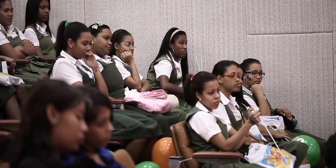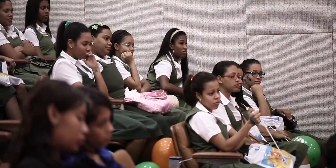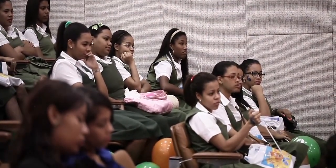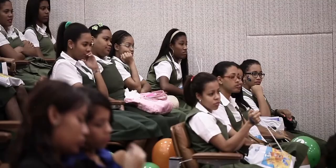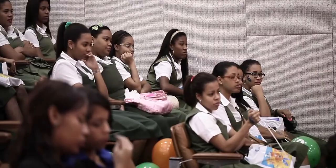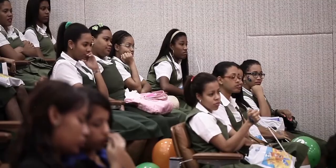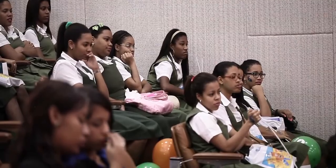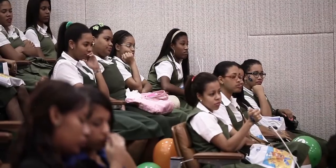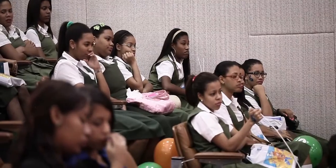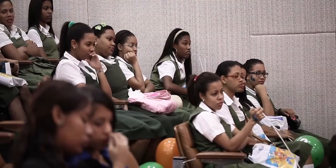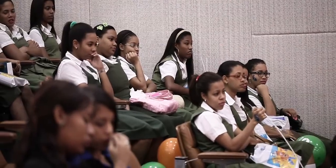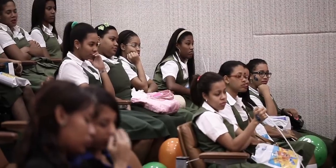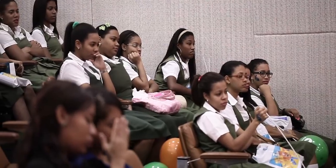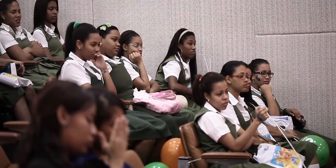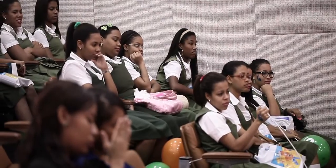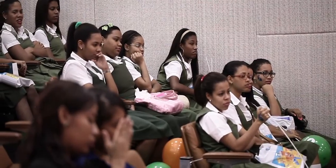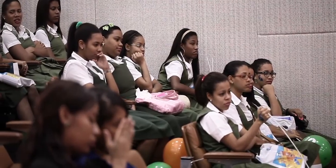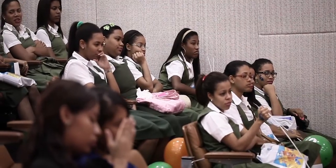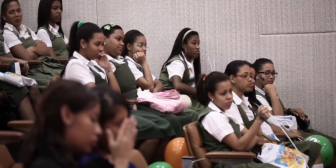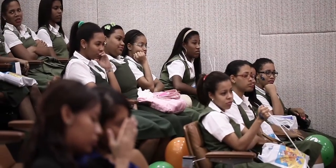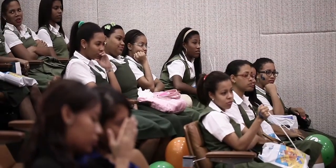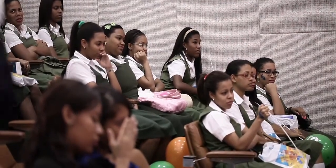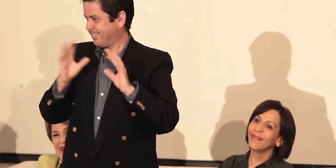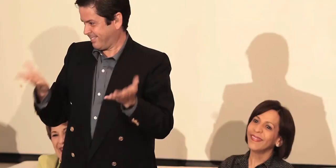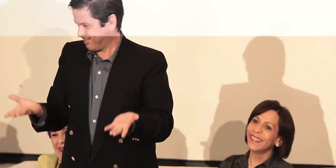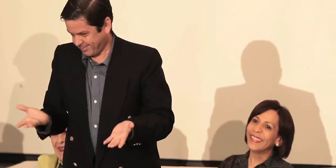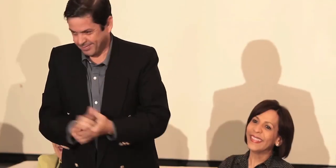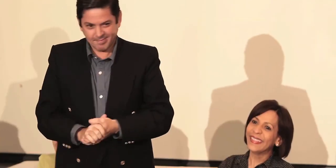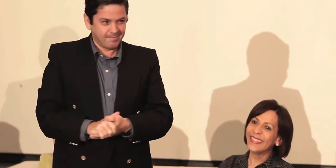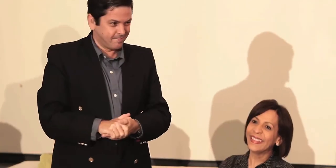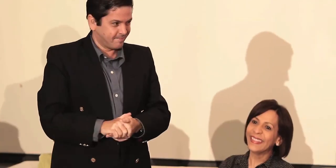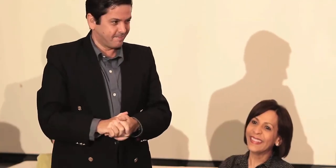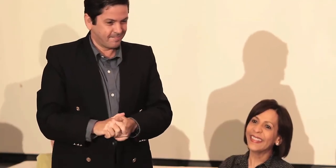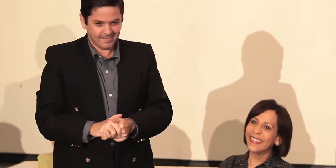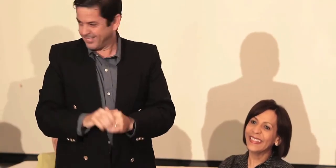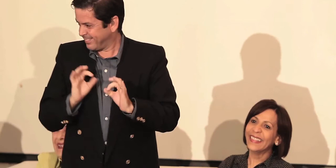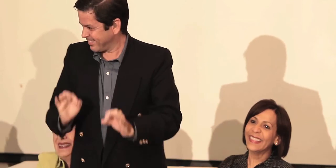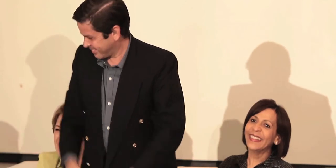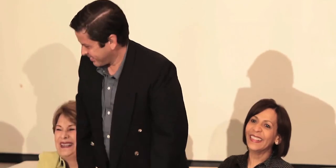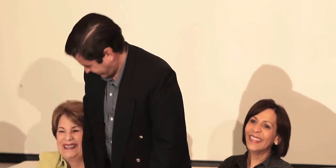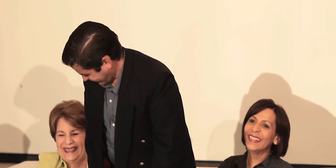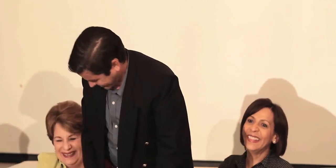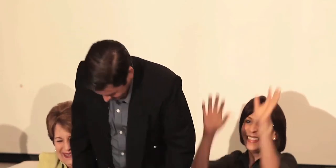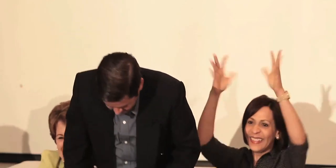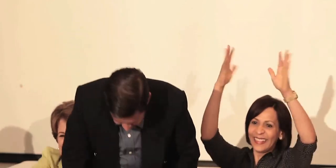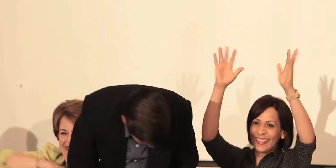servicios y que nos atiendan hasta nos brinden un cafecito. Yo lo entendí lo del cafecito, muy bien.